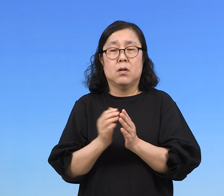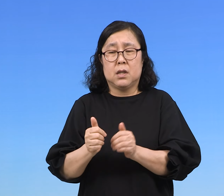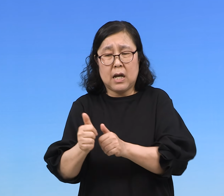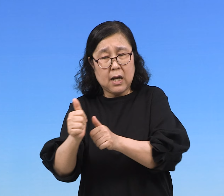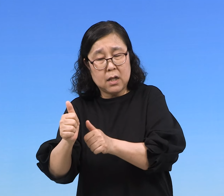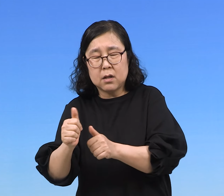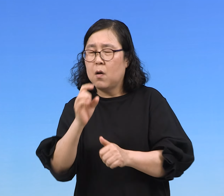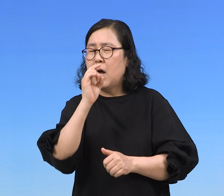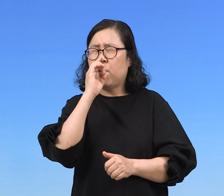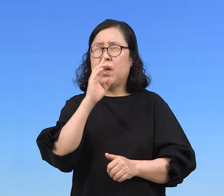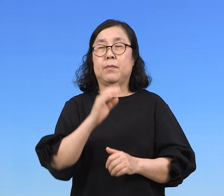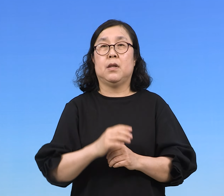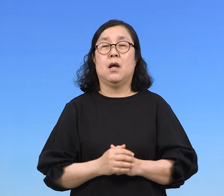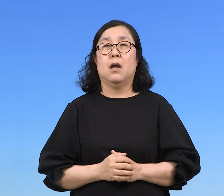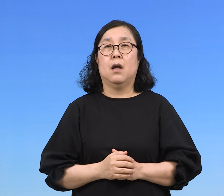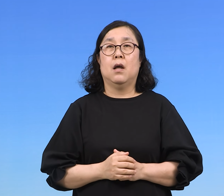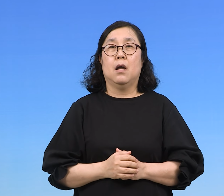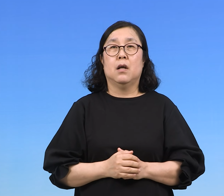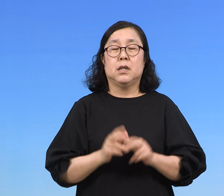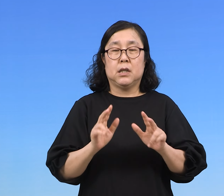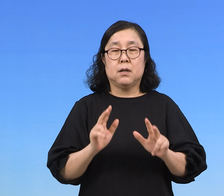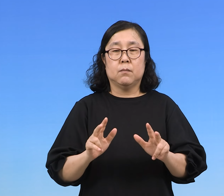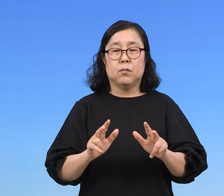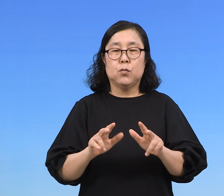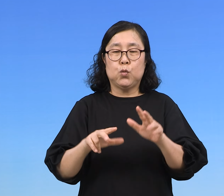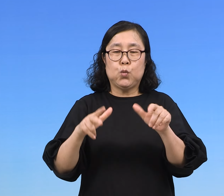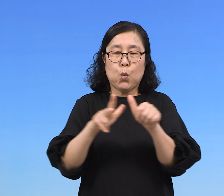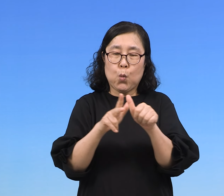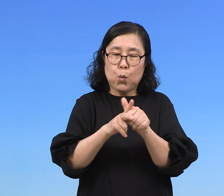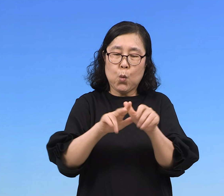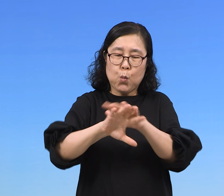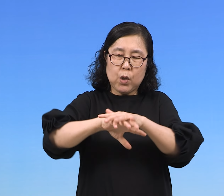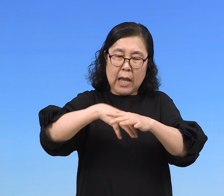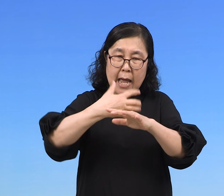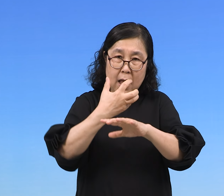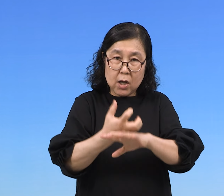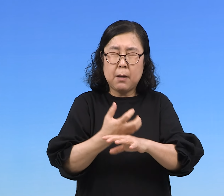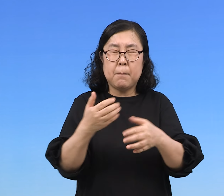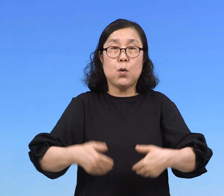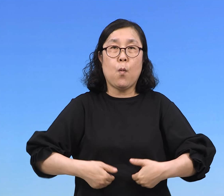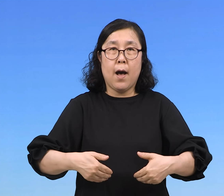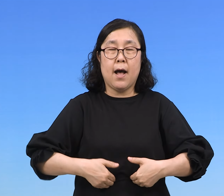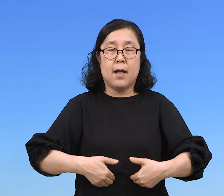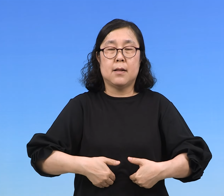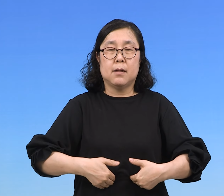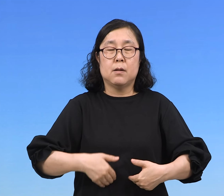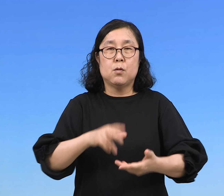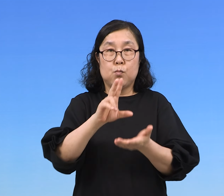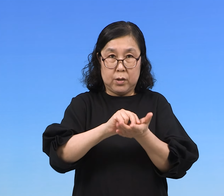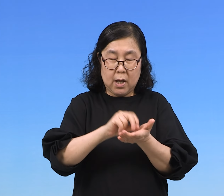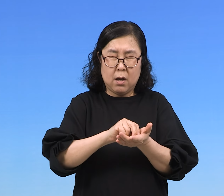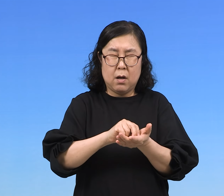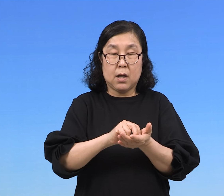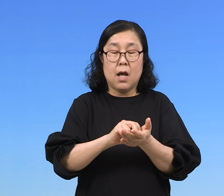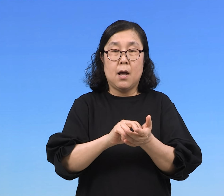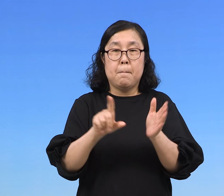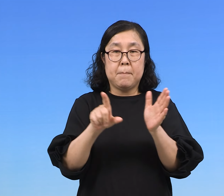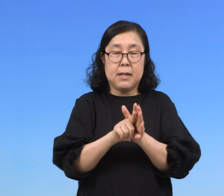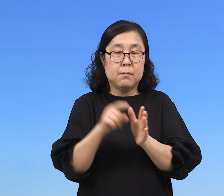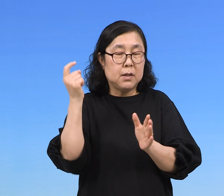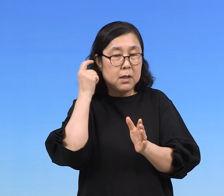될 만큼 심각한 문제라는 거 꼭 인식하셔야 됩니다. 로마서 10장 17절, 믿음은 들음에서